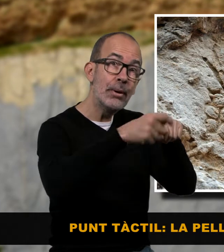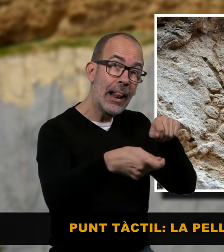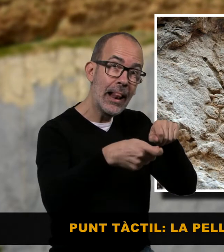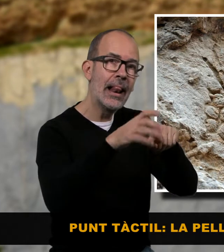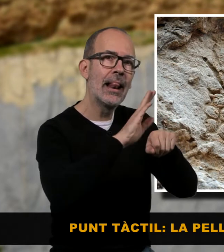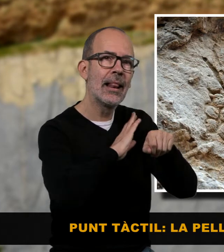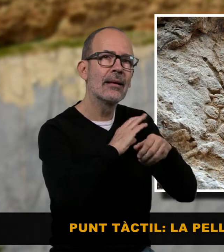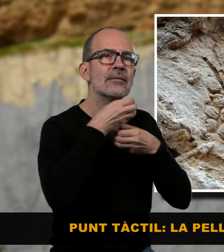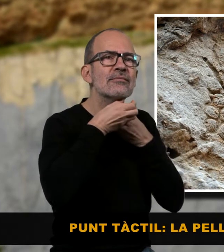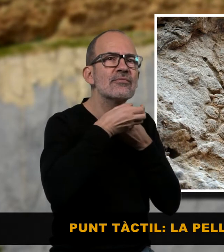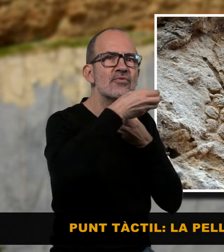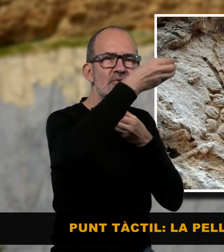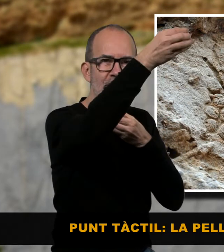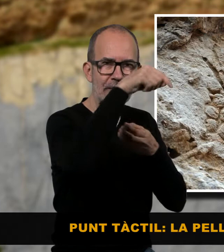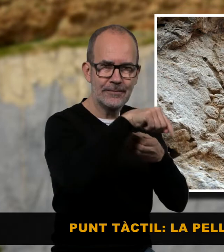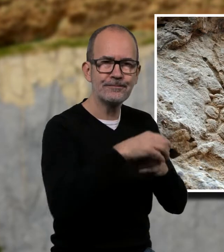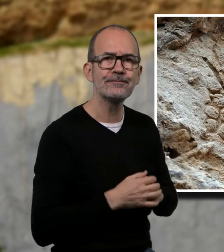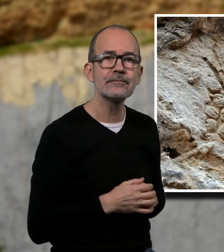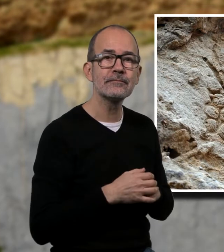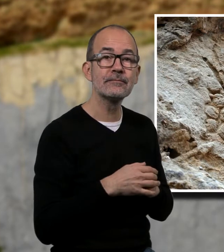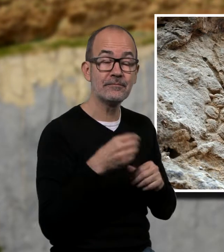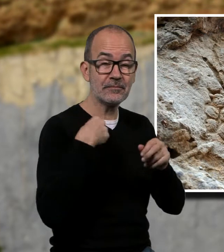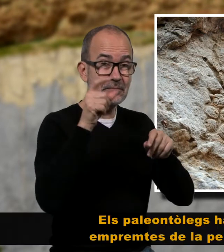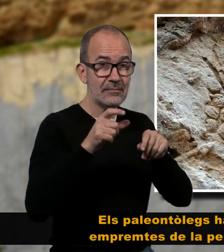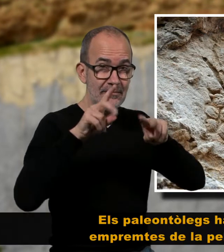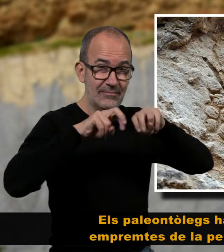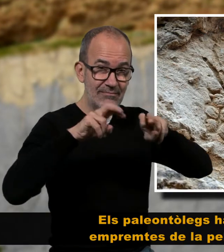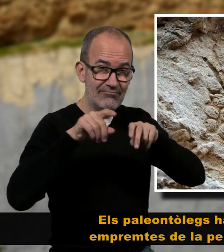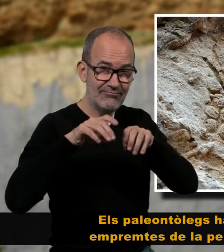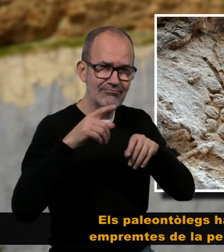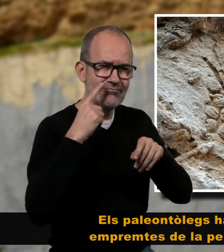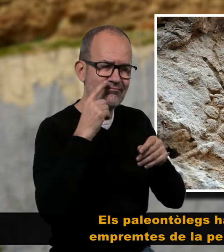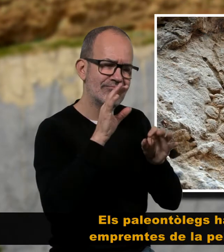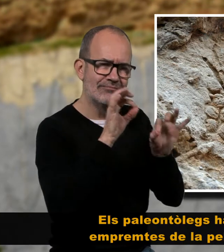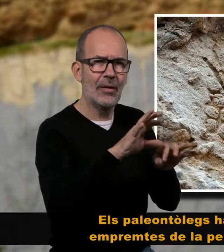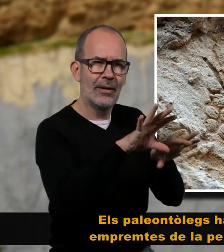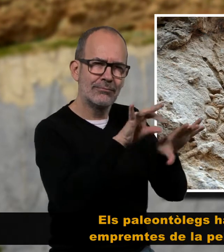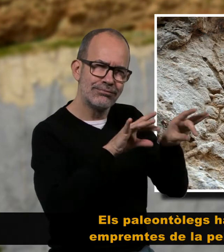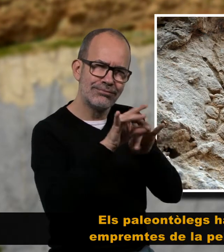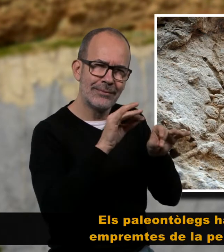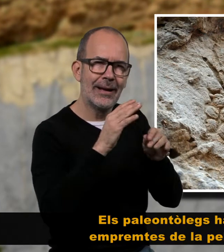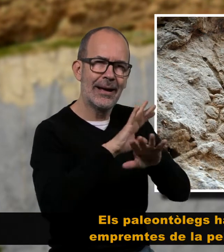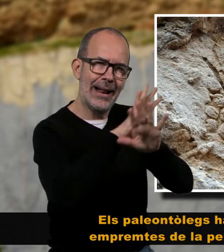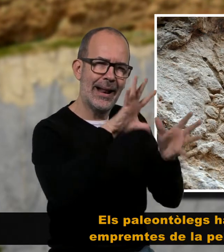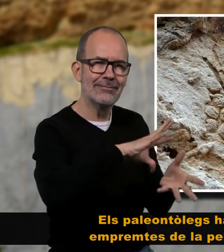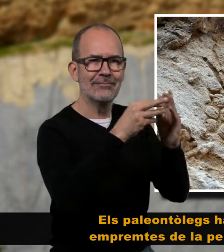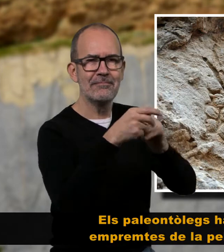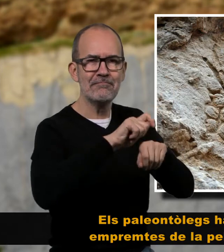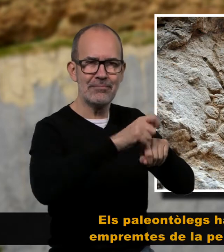Punt tàctil, la pell del titanosaure. Els paleontòlegs han identificat les empremtes de la pell d'un